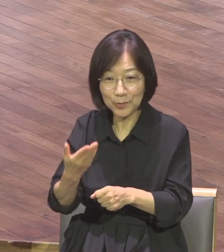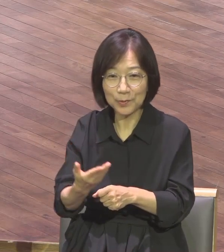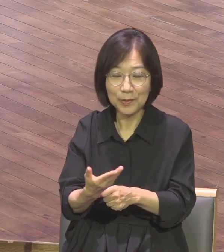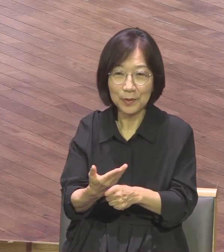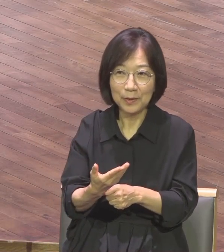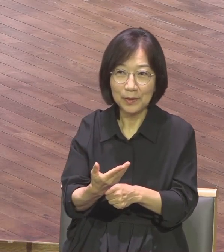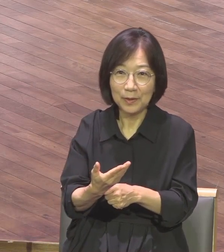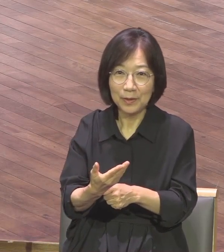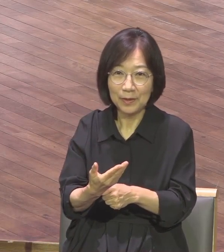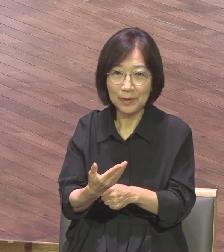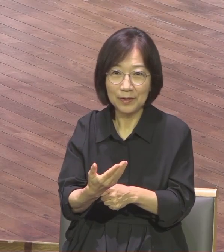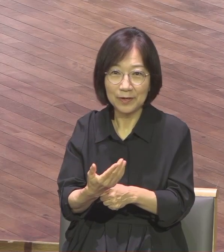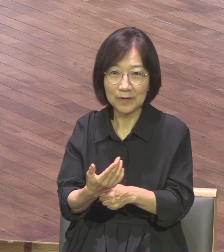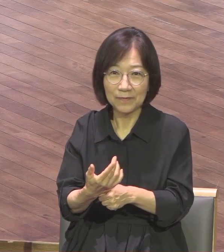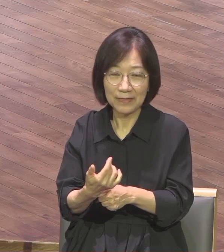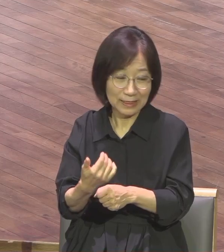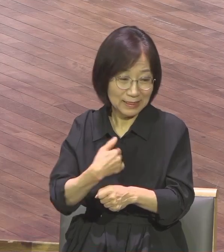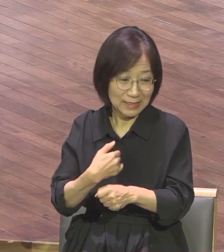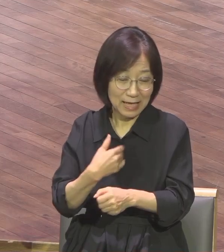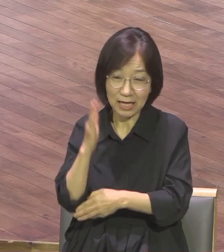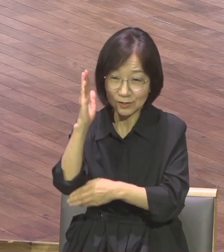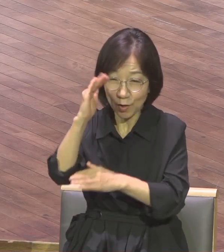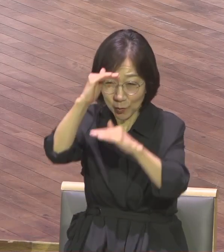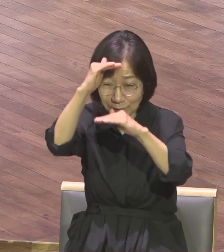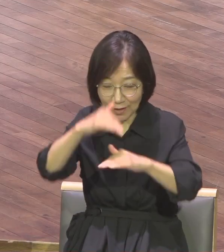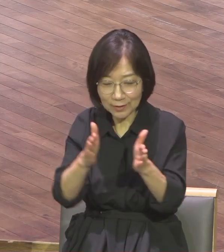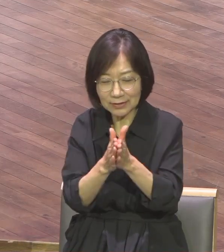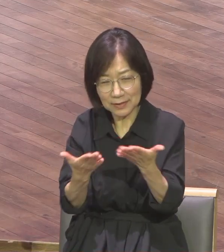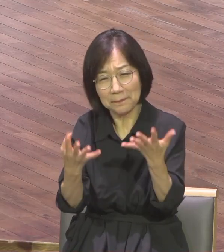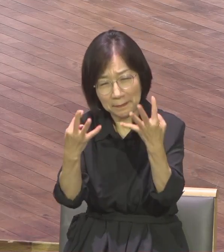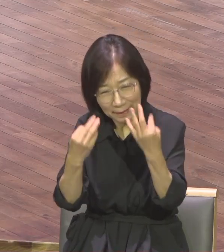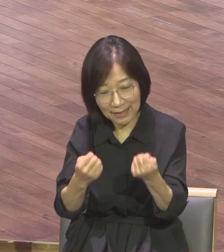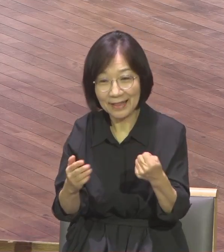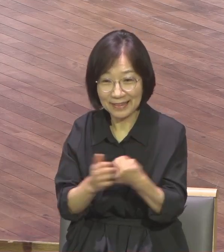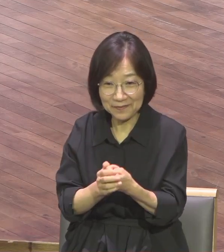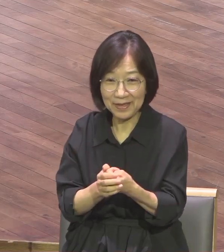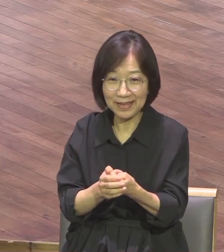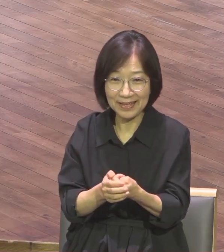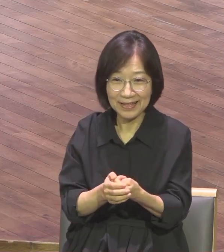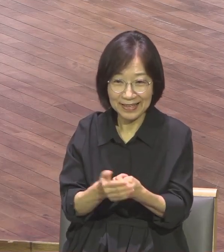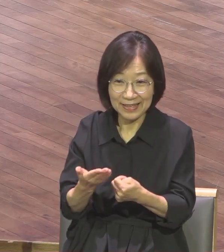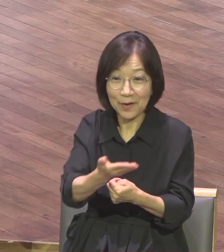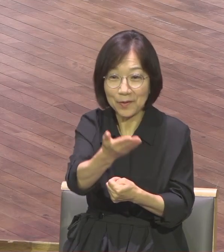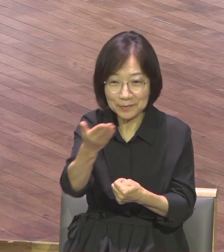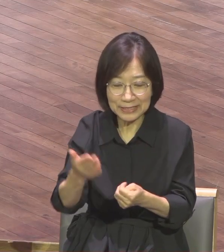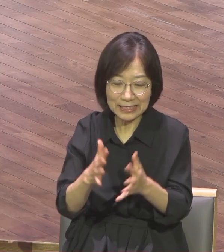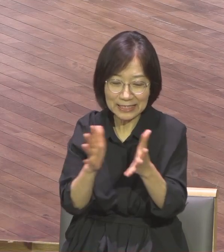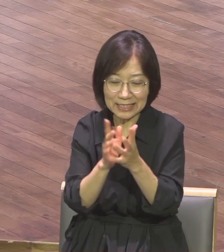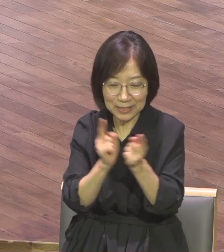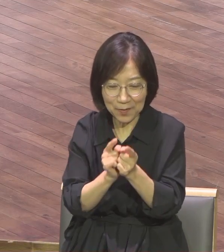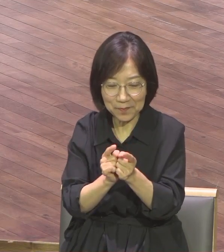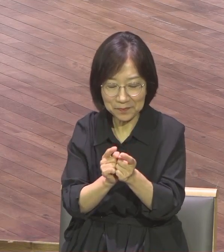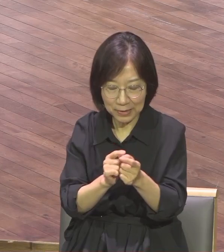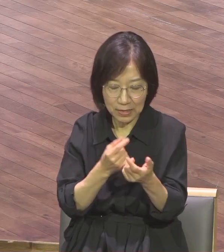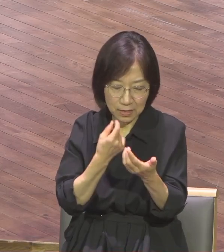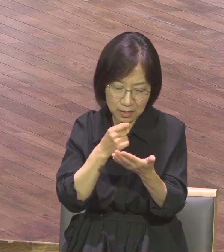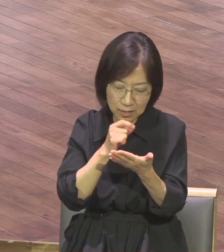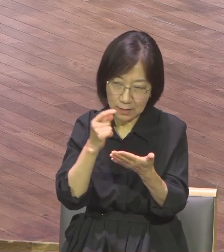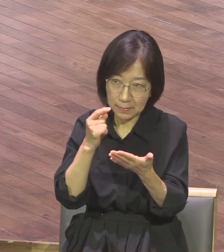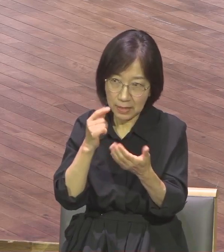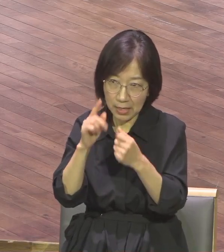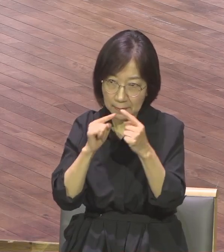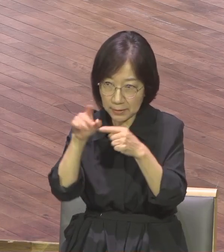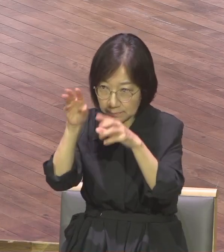주어진 제 설교집이 엄청 많아요. 여러분이 집에서 정리하면서 다시 내 손으로 노트를 정리하면서